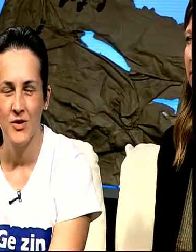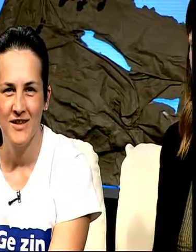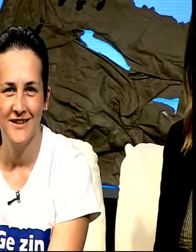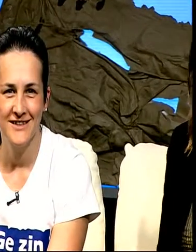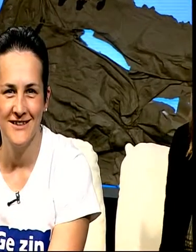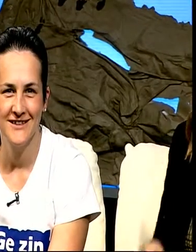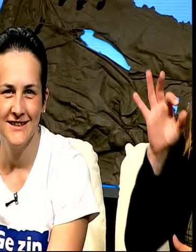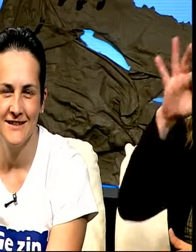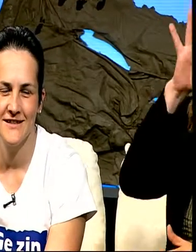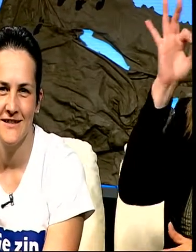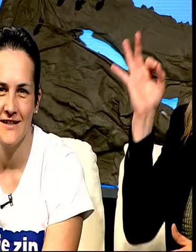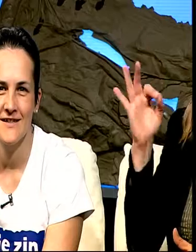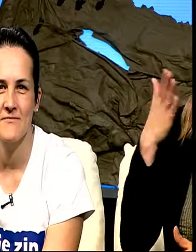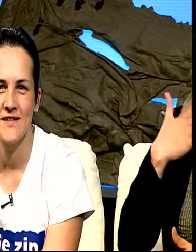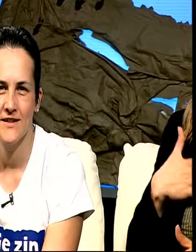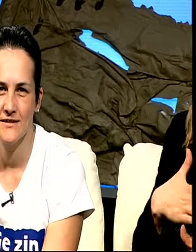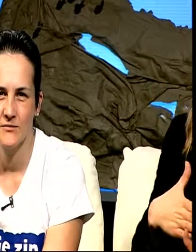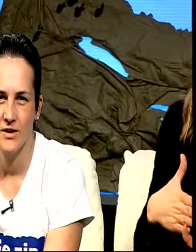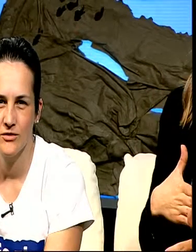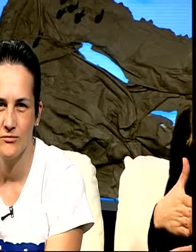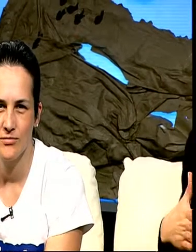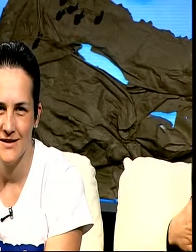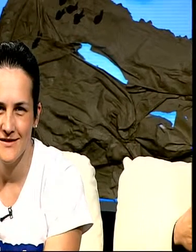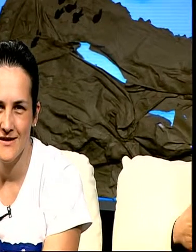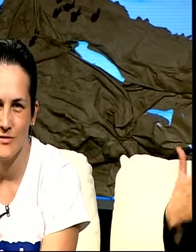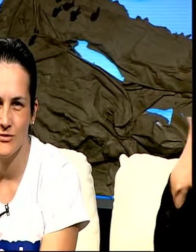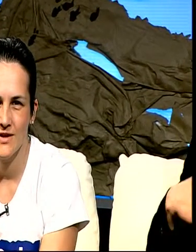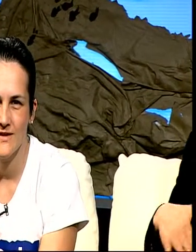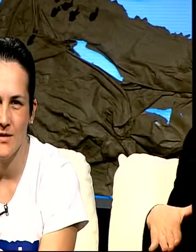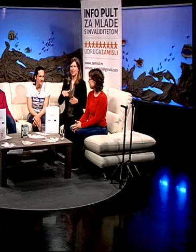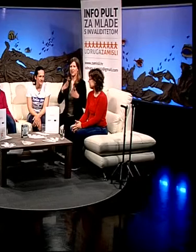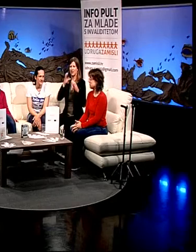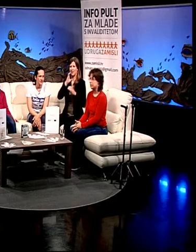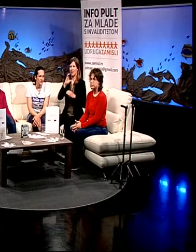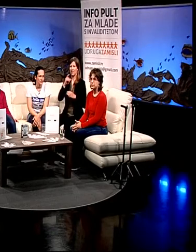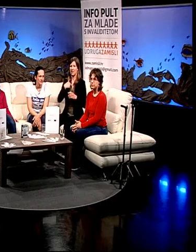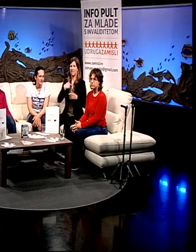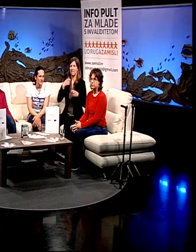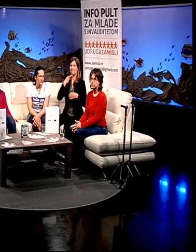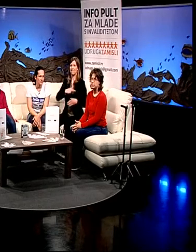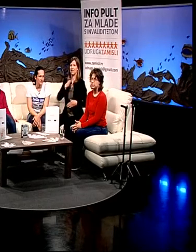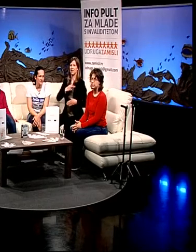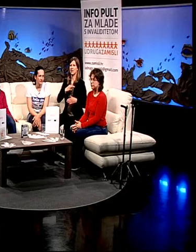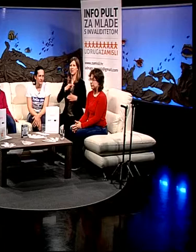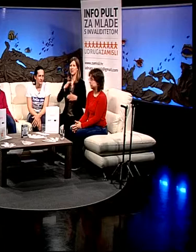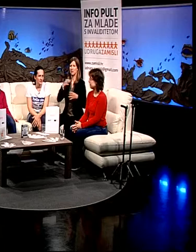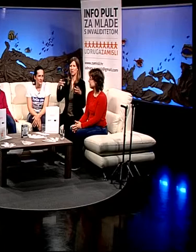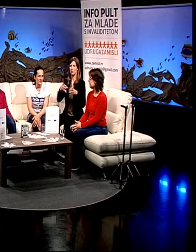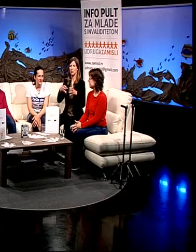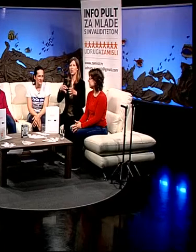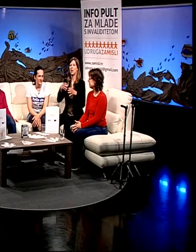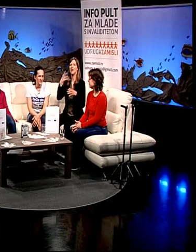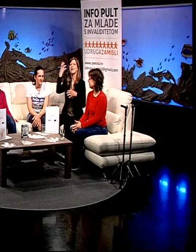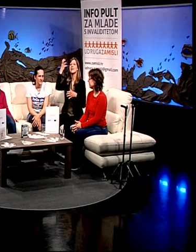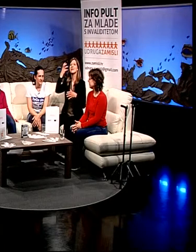Dobar dan dragi gledatelji. Ja sam Svjetlana Marjon, predsjednica samudruge Zamisli, Udruge za promicanje kvalitetnog